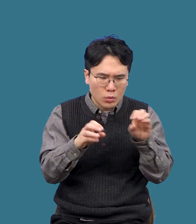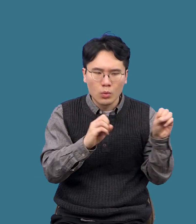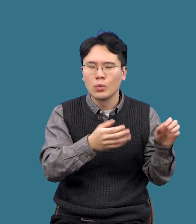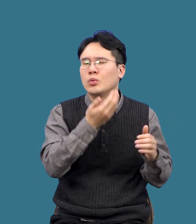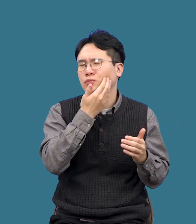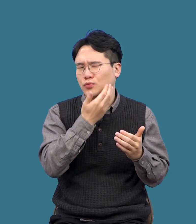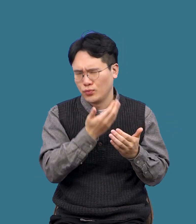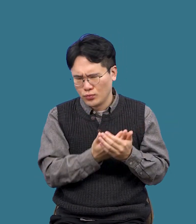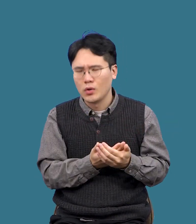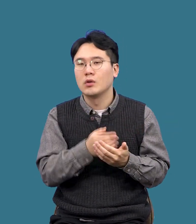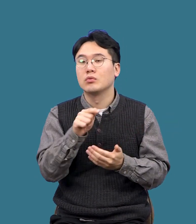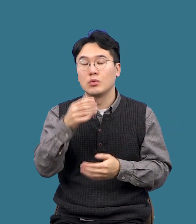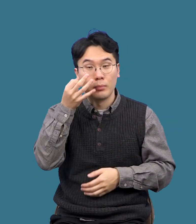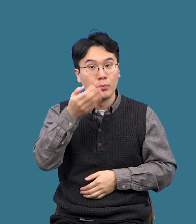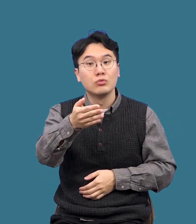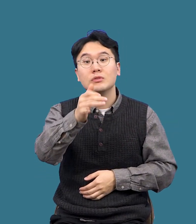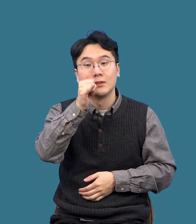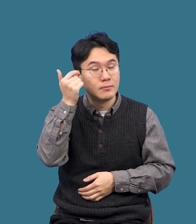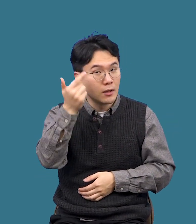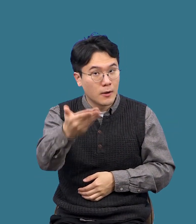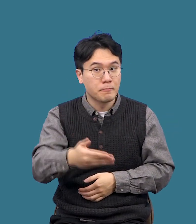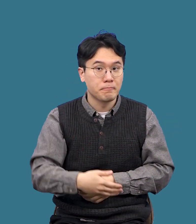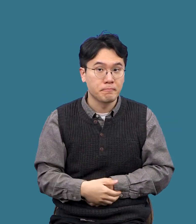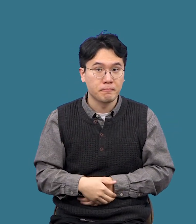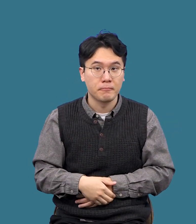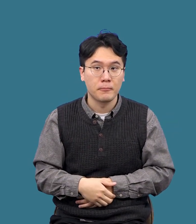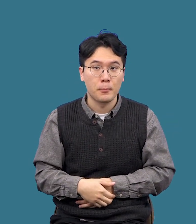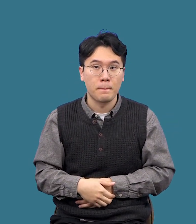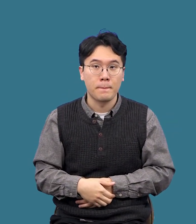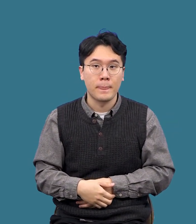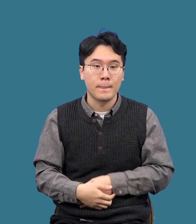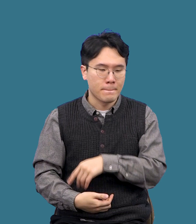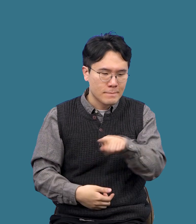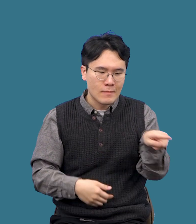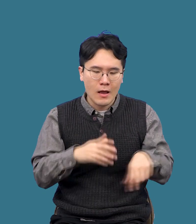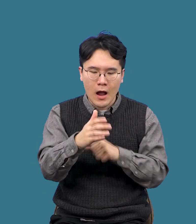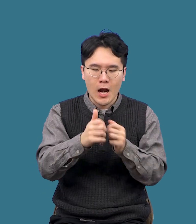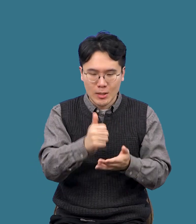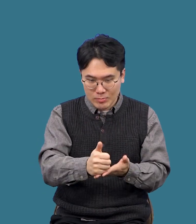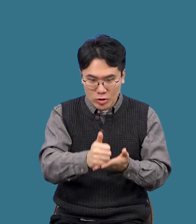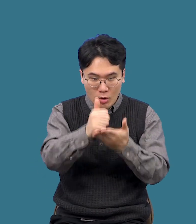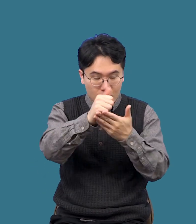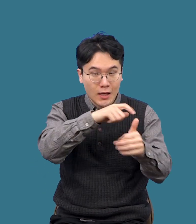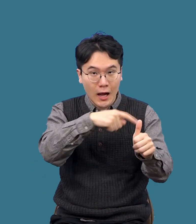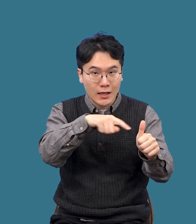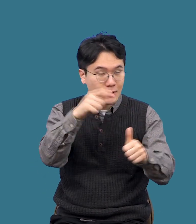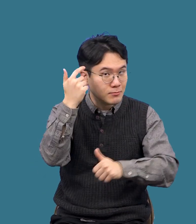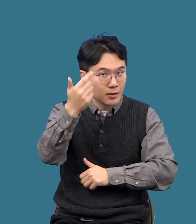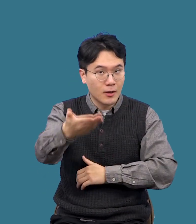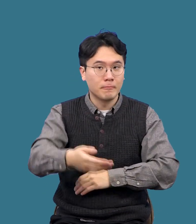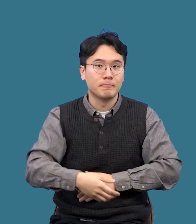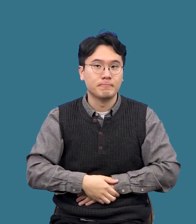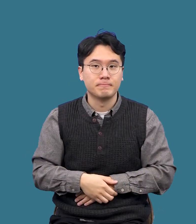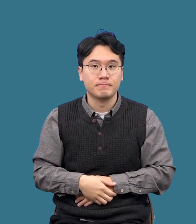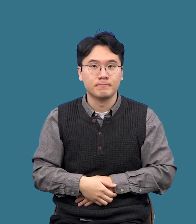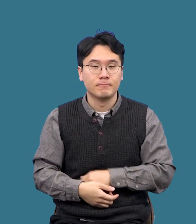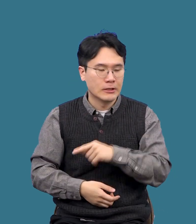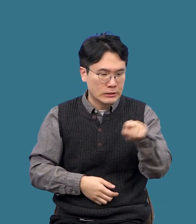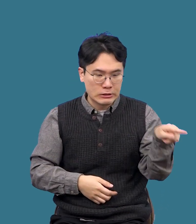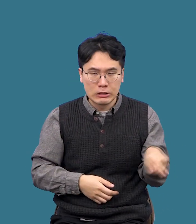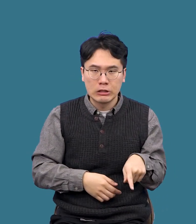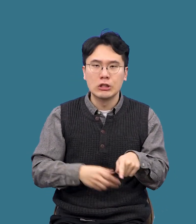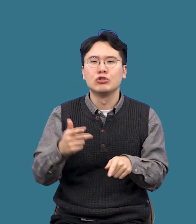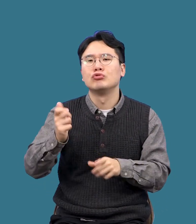것인가를 보여주고 가르치나요? 그들에게 하나님 섬김을 가르치나요? 그들에게